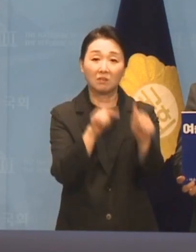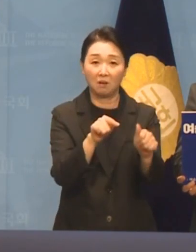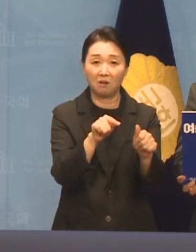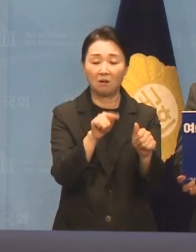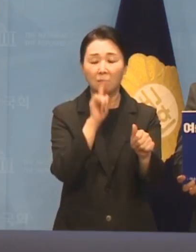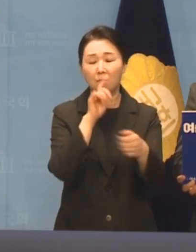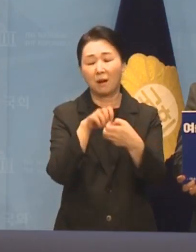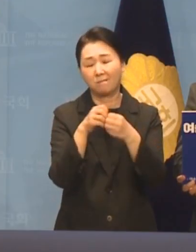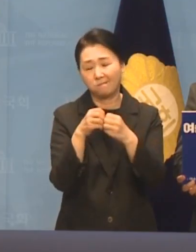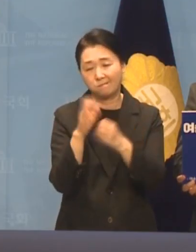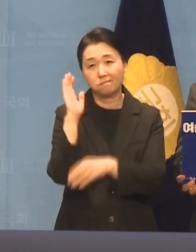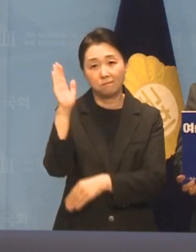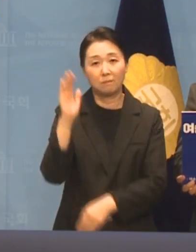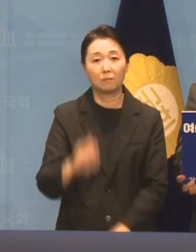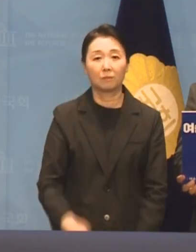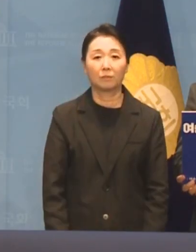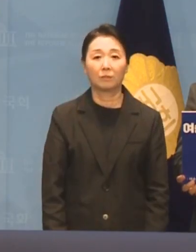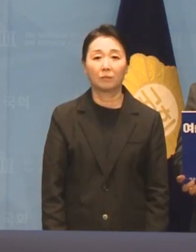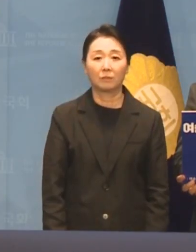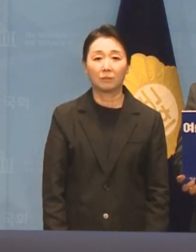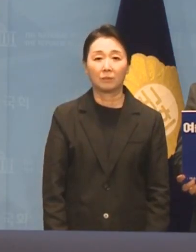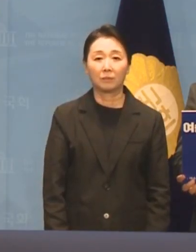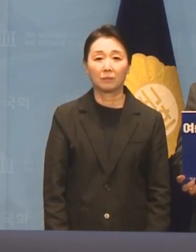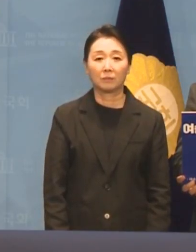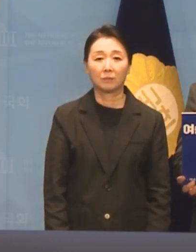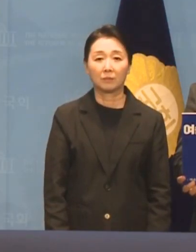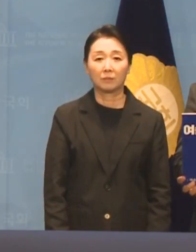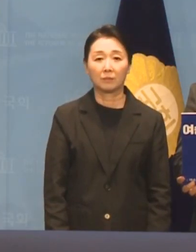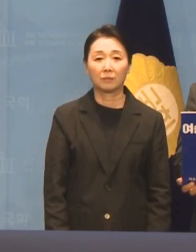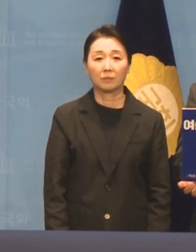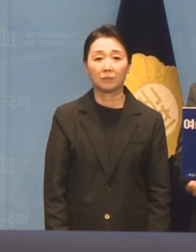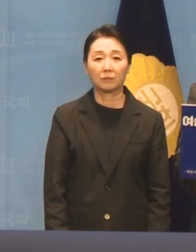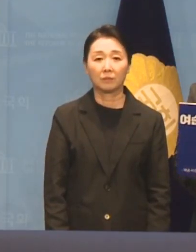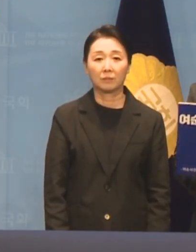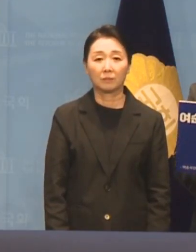취지의 망언까지 서슴지 않았습니다.